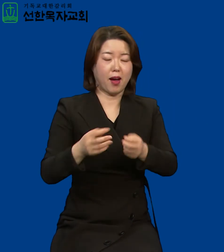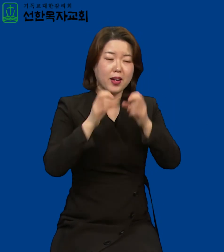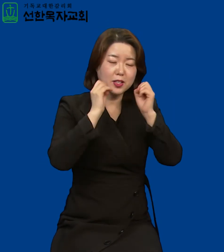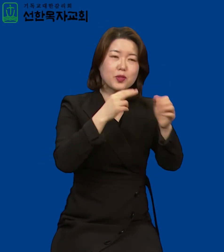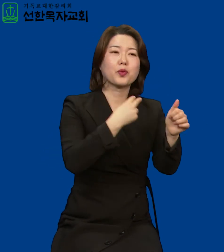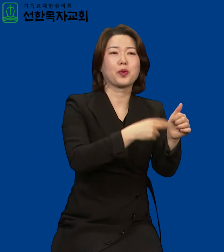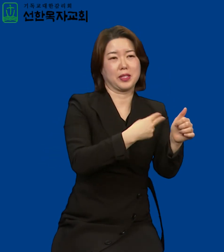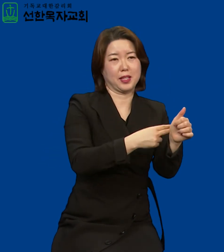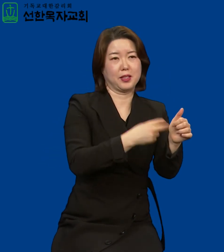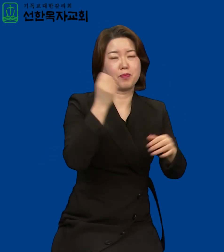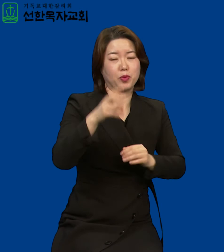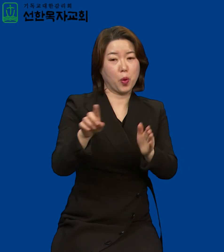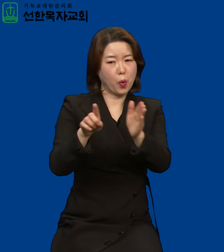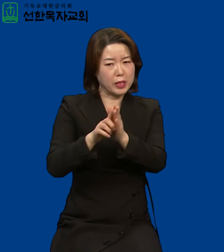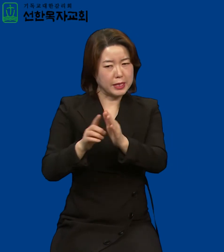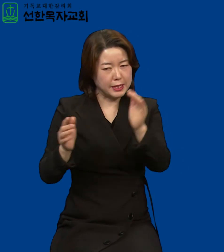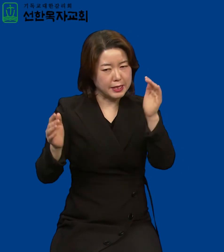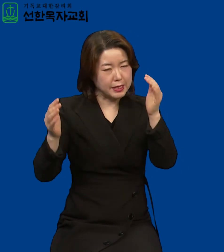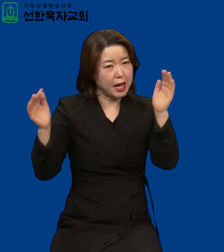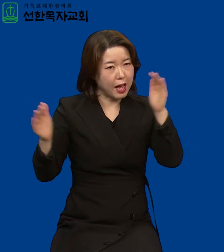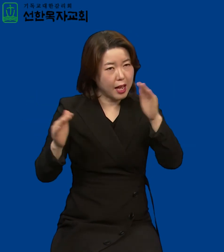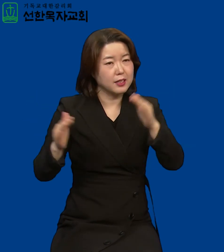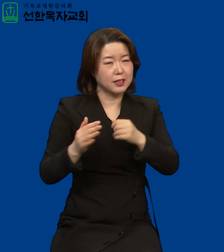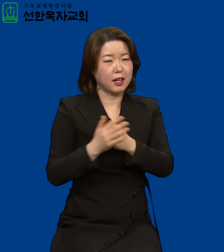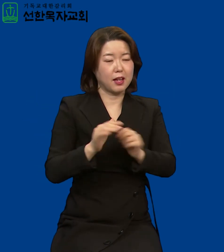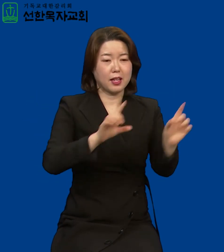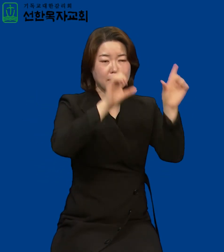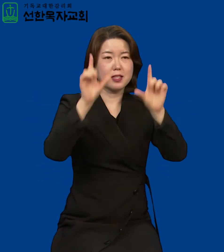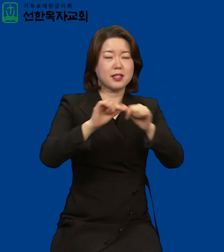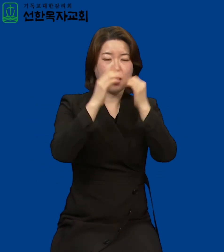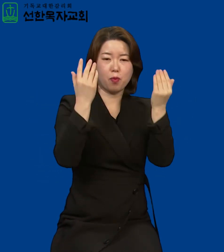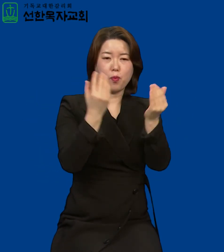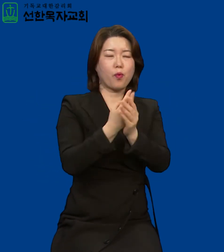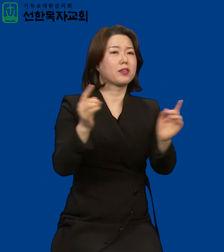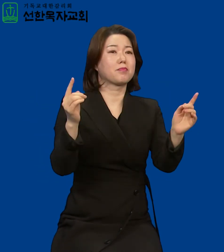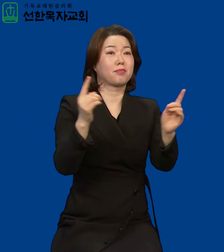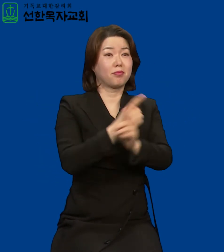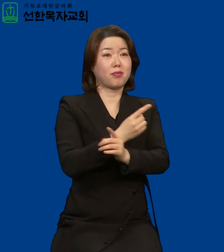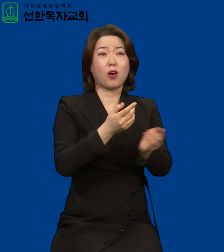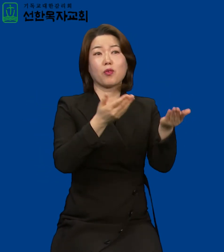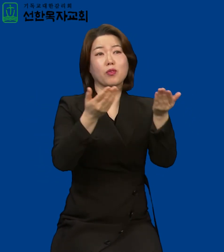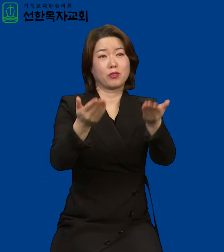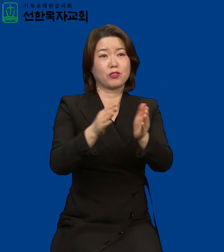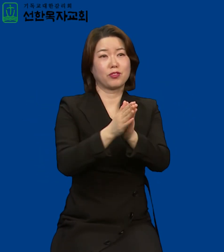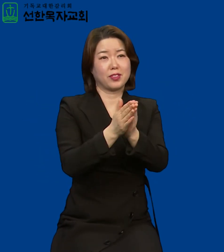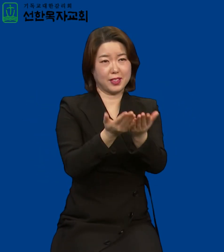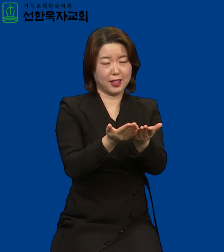선교사님과 신학자들의 삶을 완전히 뒤바꿔 놓은 책입니다.